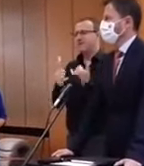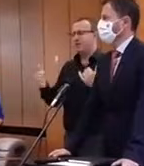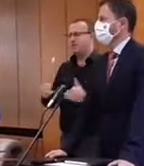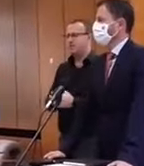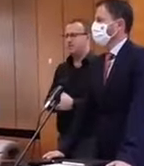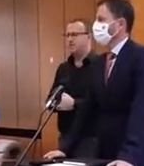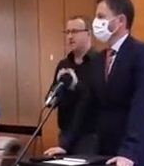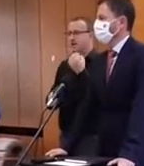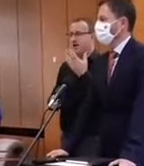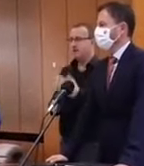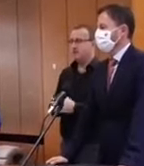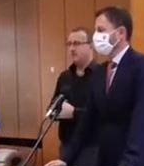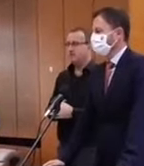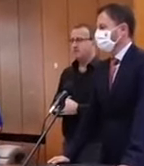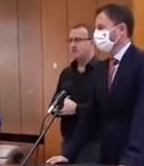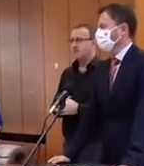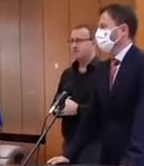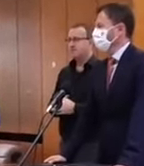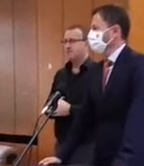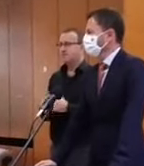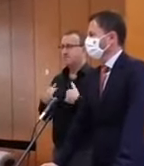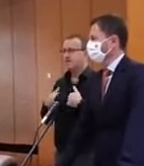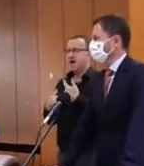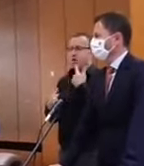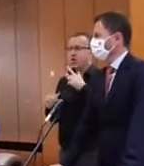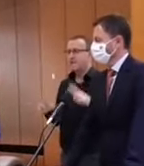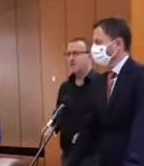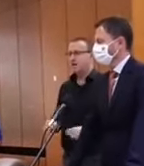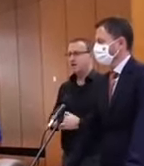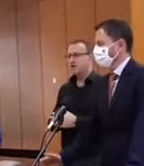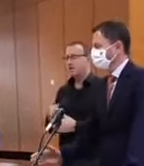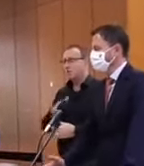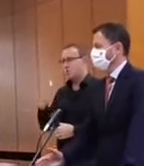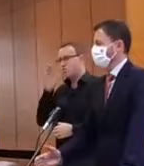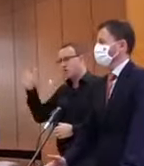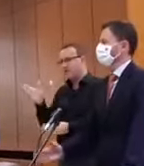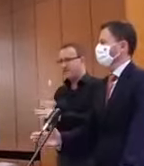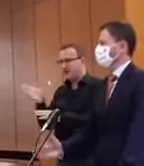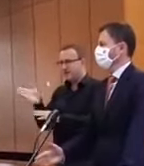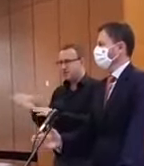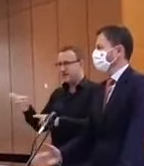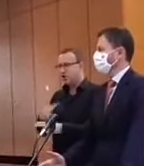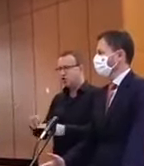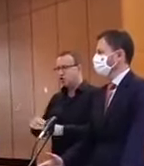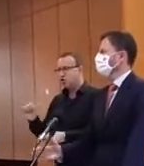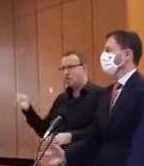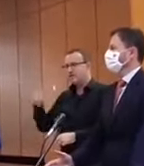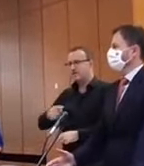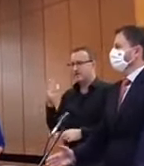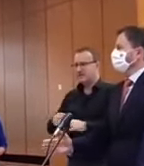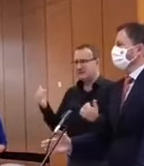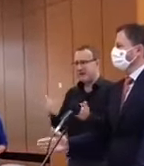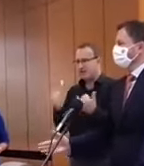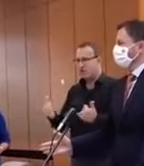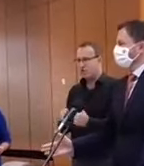spravodlivosť. Ak mňa ako premiéra má stáť to, že budeme presadzovať riešenia, ktoré prinášajú